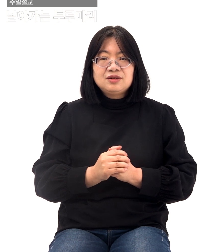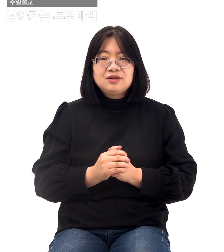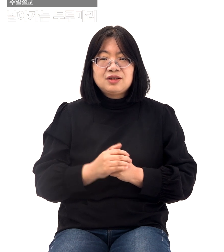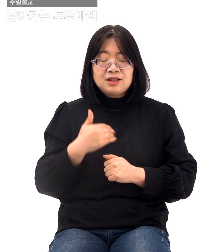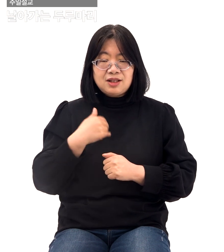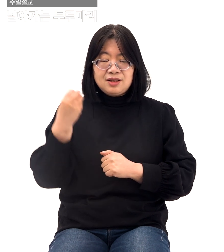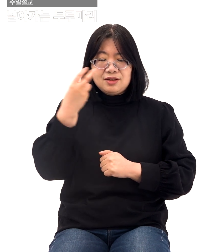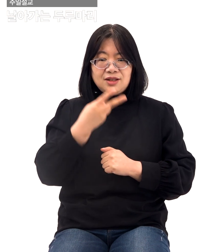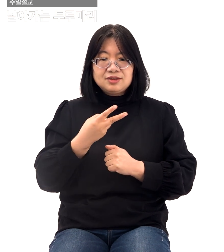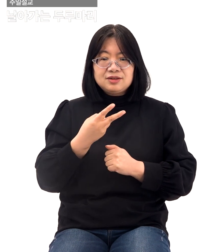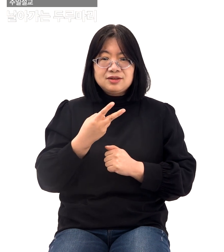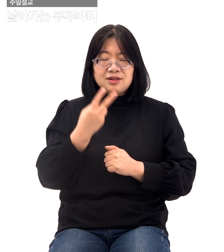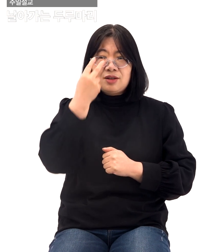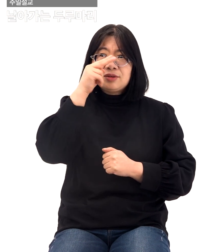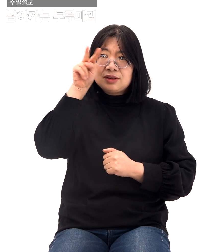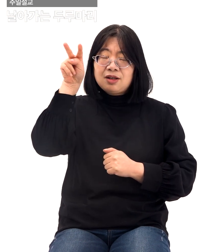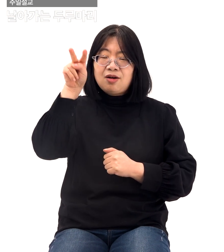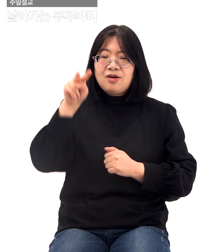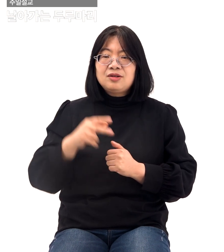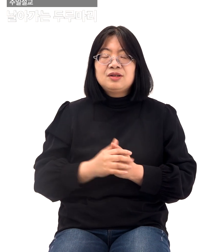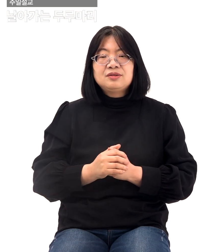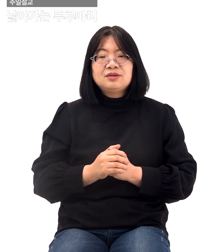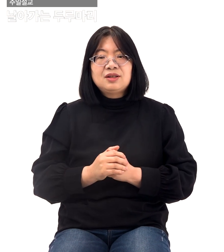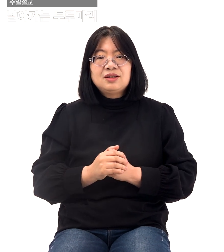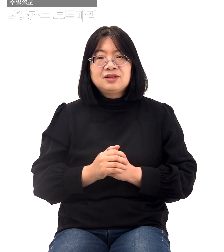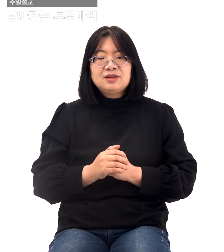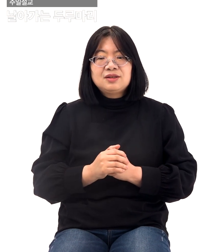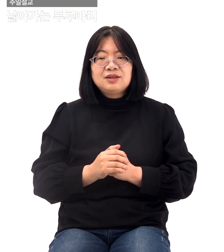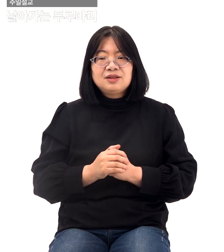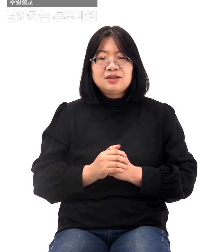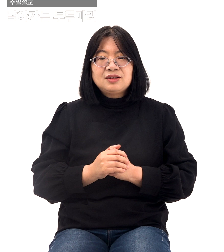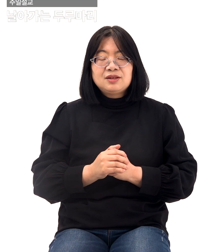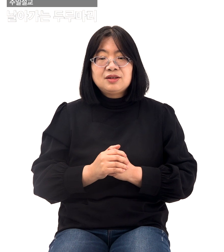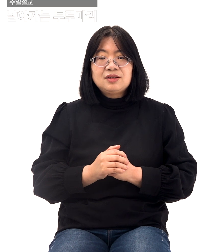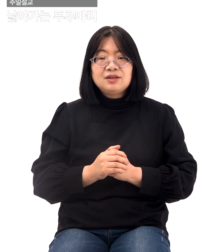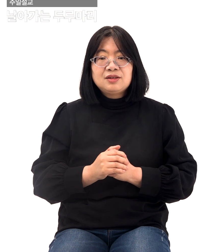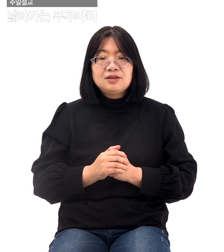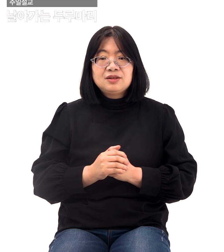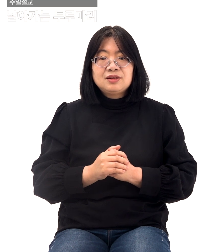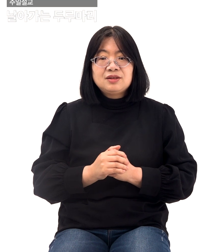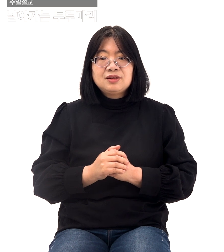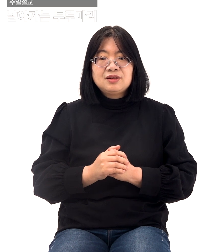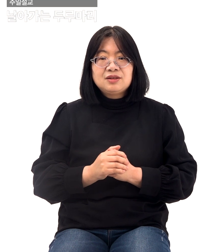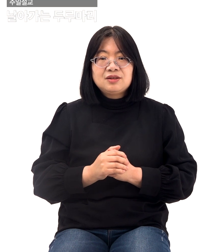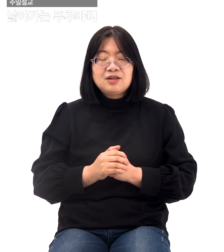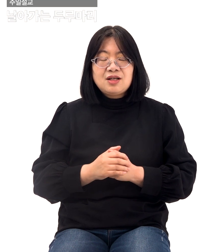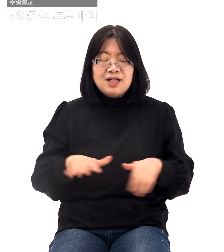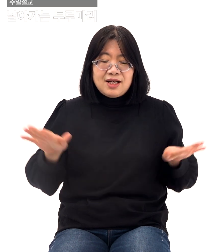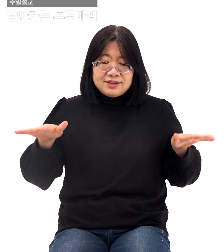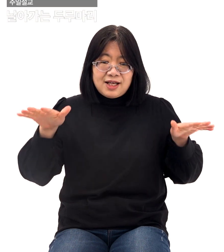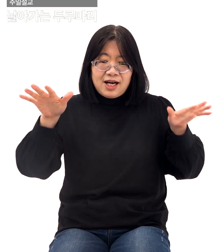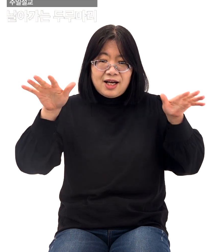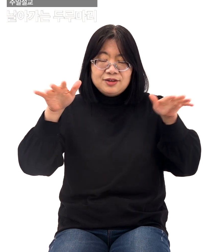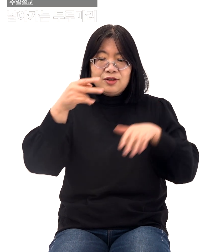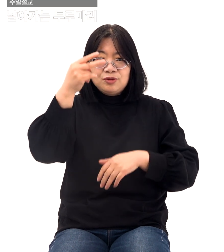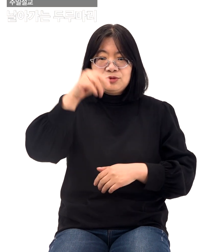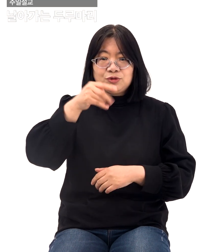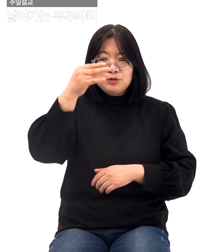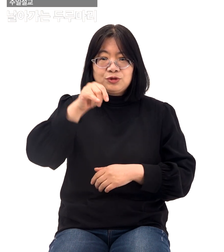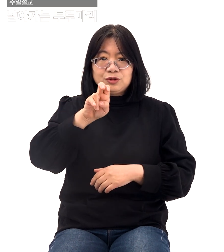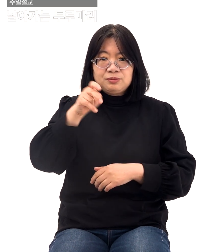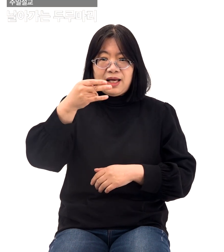내가 다시 눈을 들어본즉 날아가는 두루마리가 있더라. 여러분,